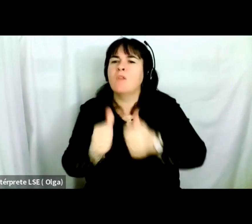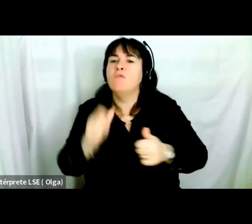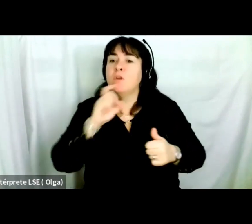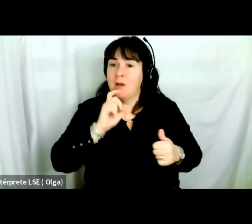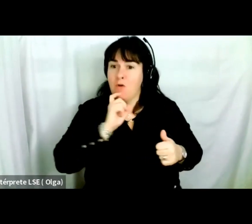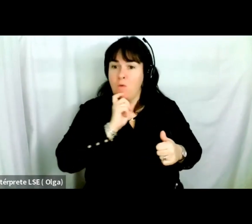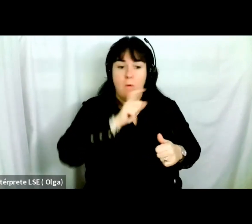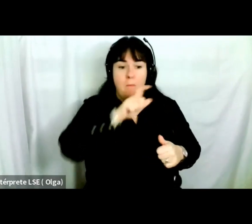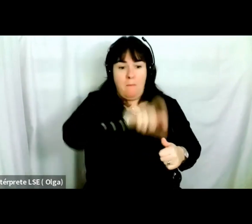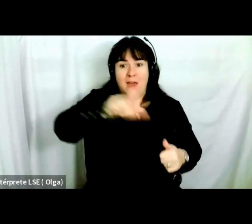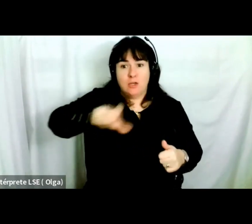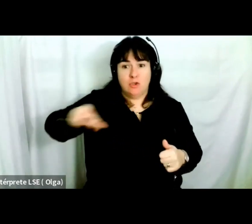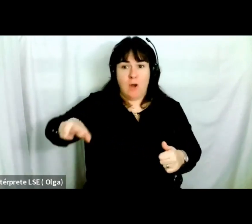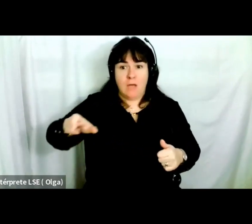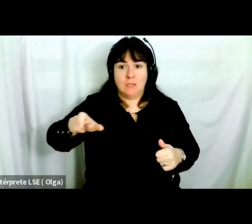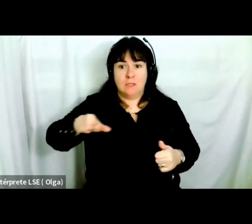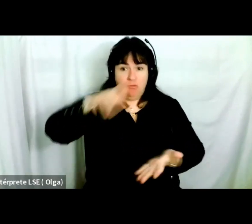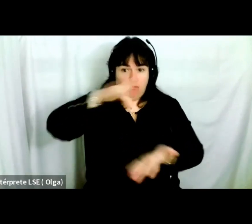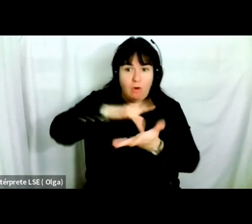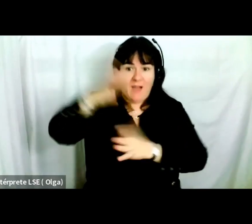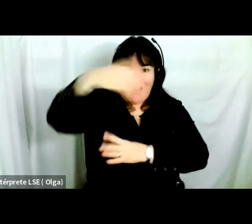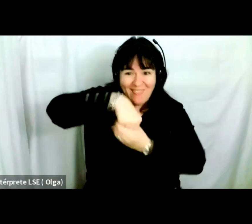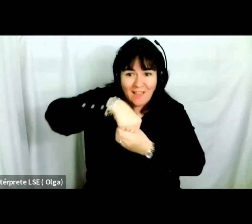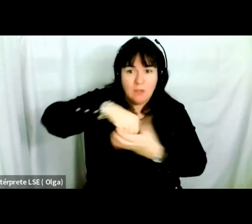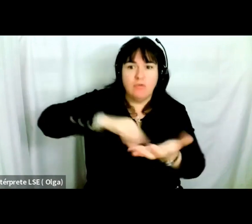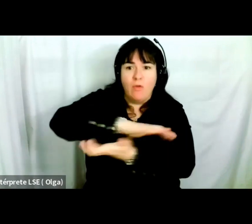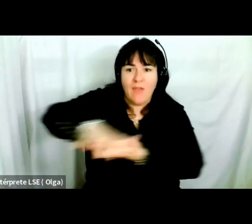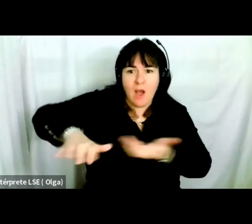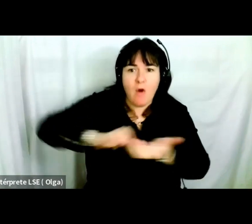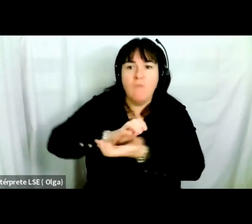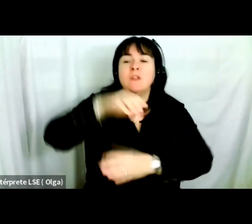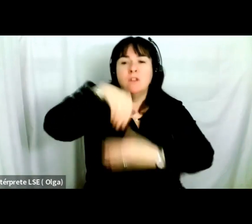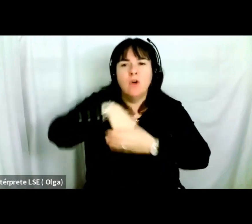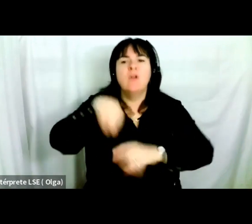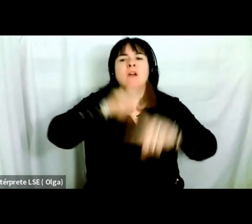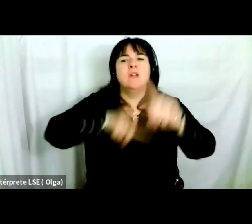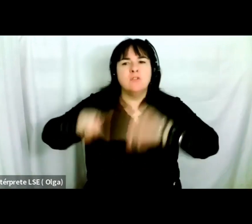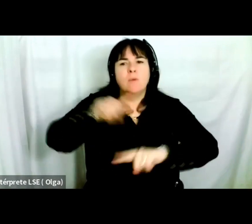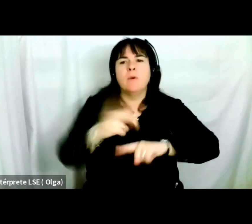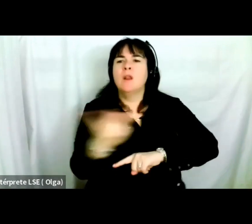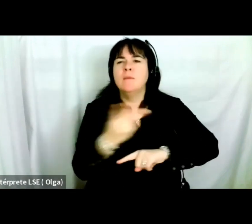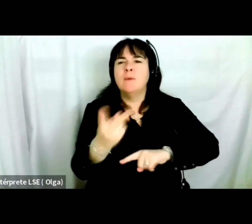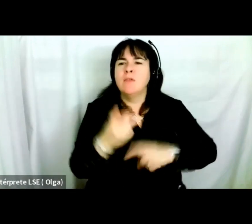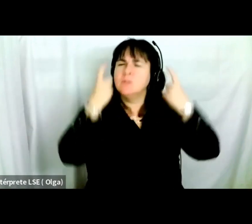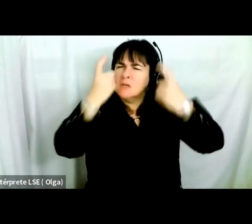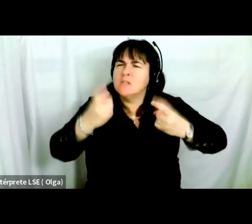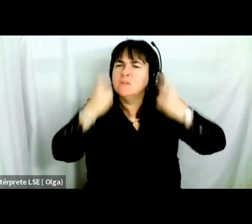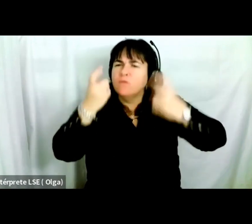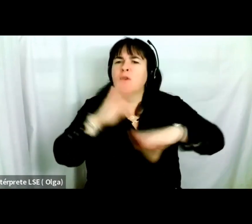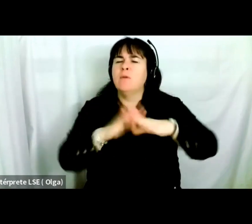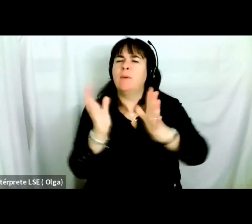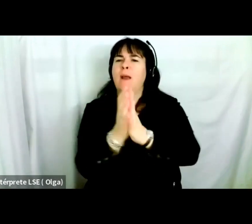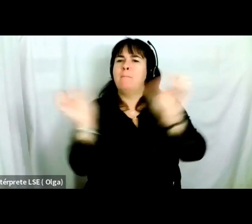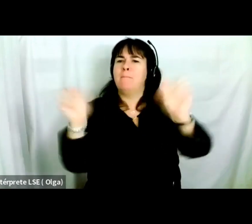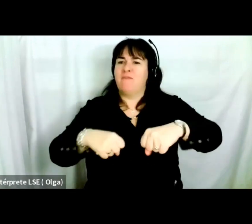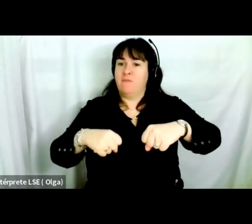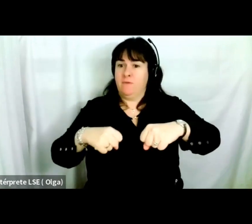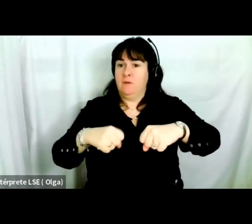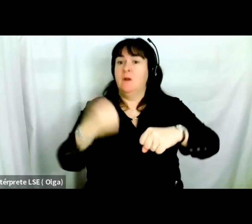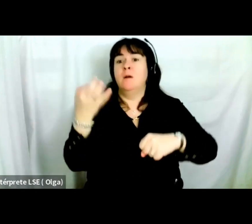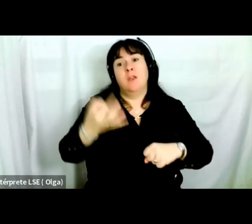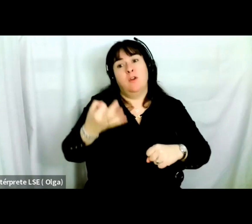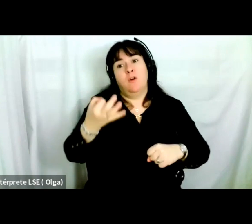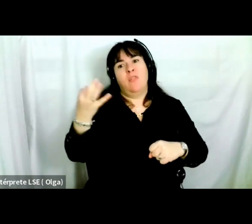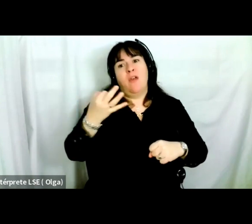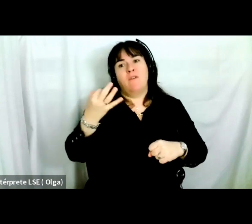personas interesadas las que tratan de ponerse de acuerdo. Y para eso es muy importante que exista una tercera persona, que